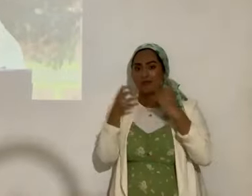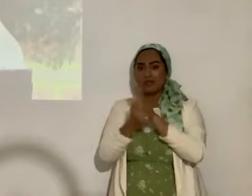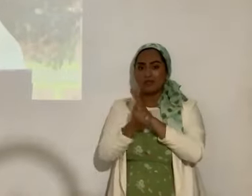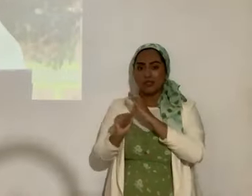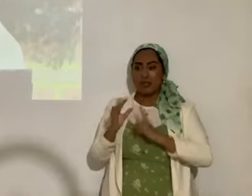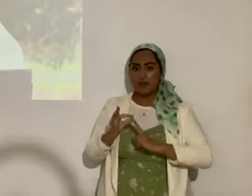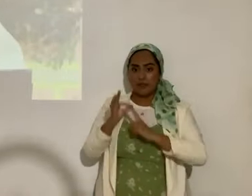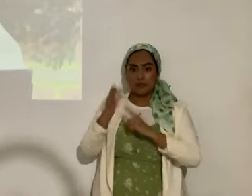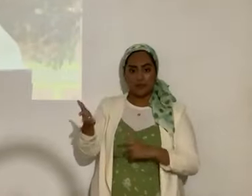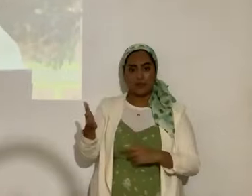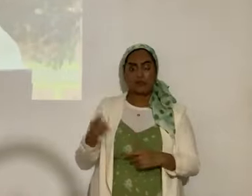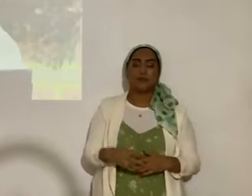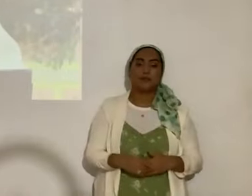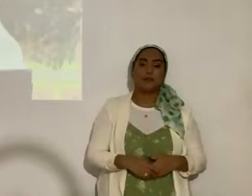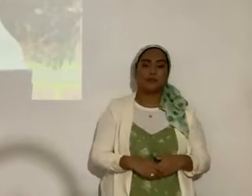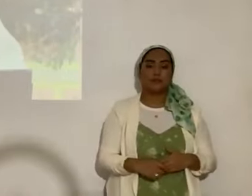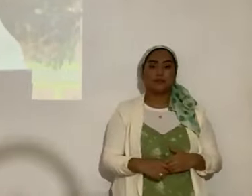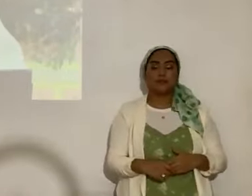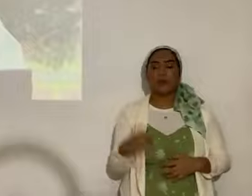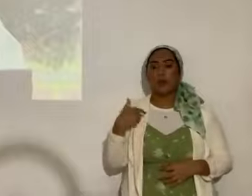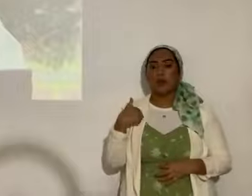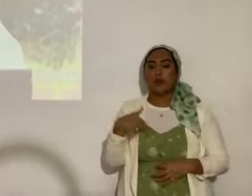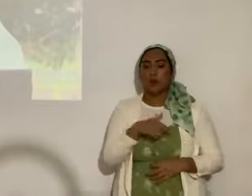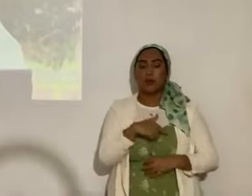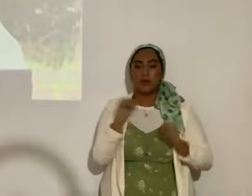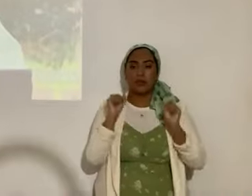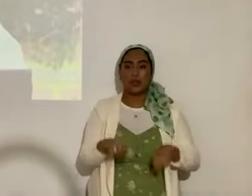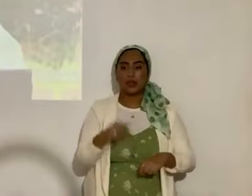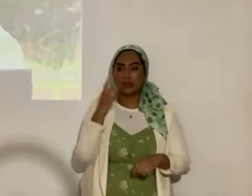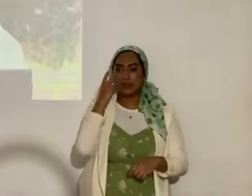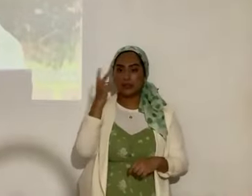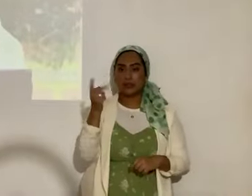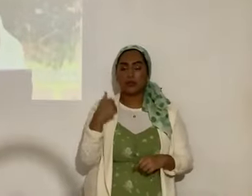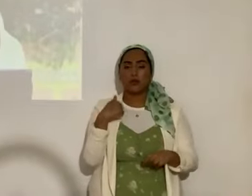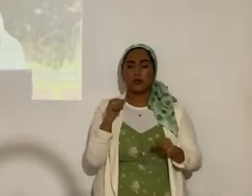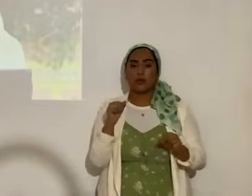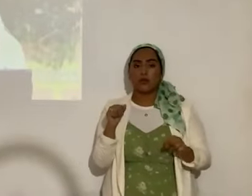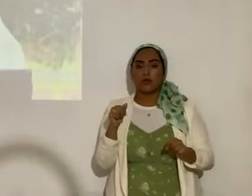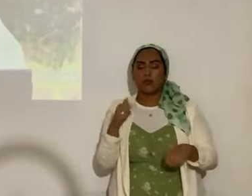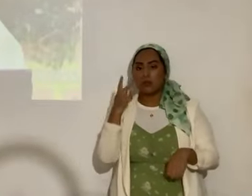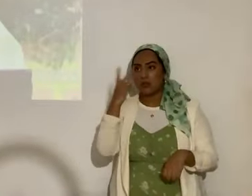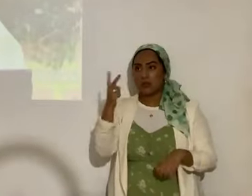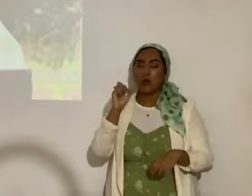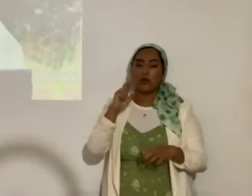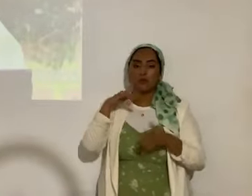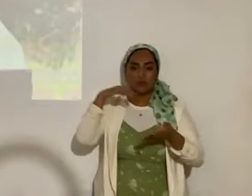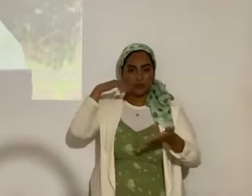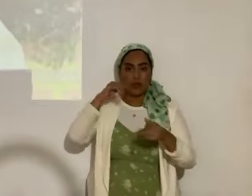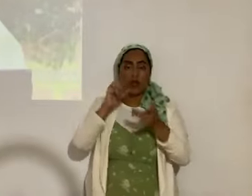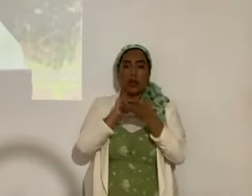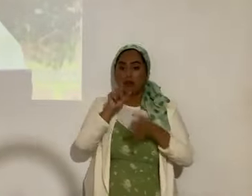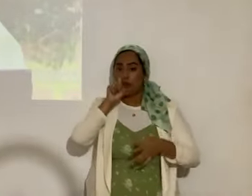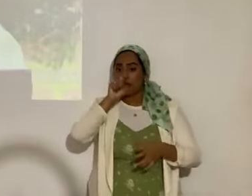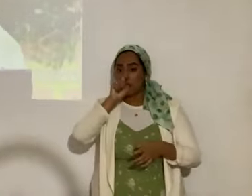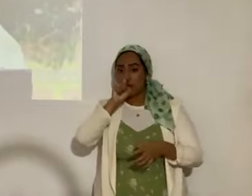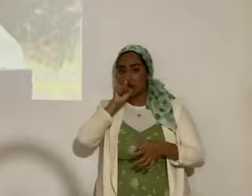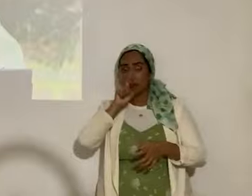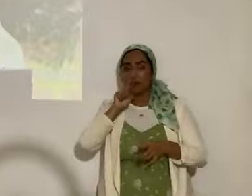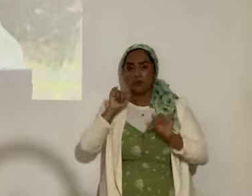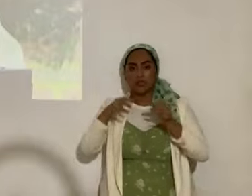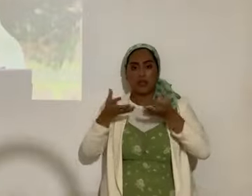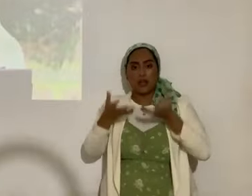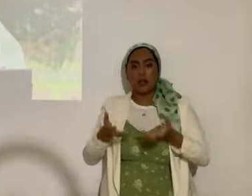función especial en el planeta nosotros podemos ver que o podemos ver o estudiar que las águilas pueden llegar a